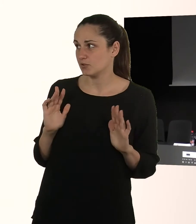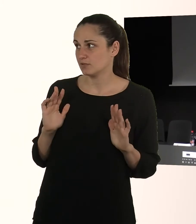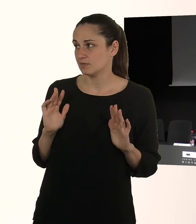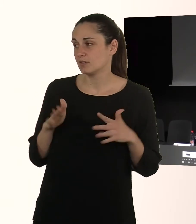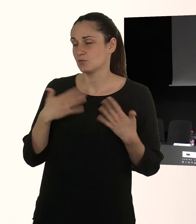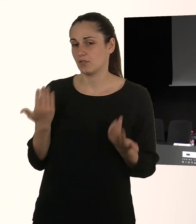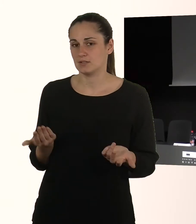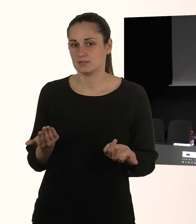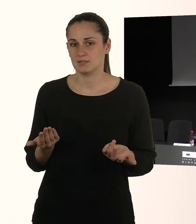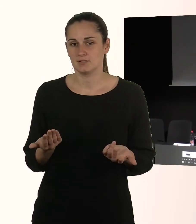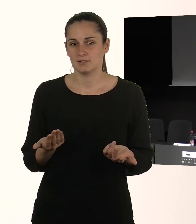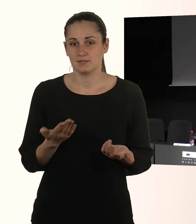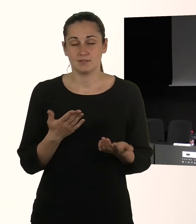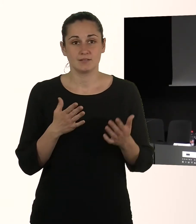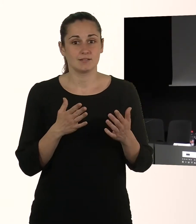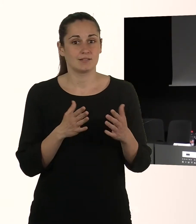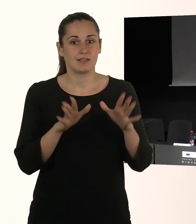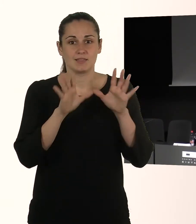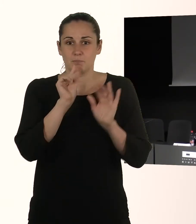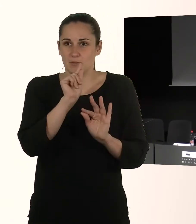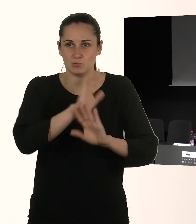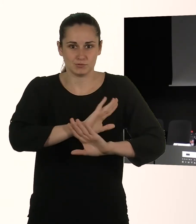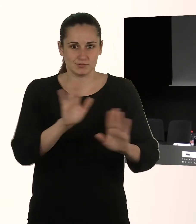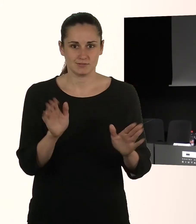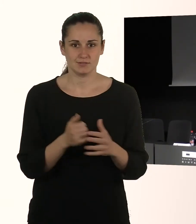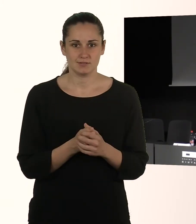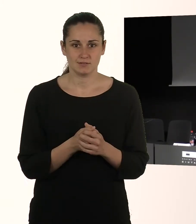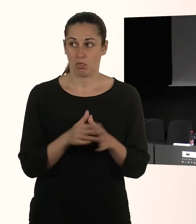Me han dado permiso, con lo cual... John San Félix, 10 minutos.